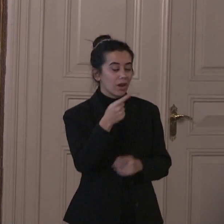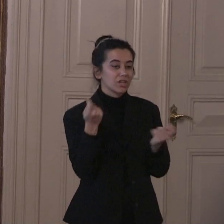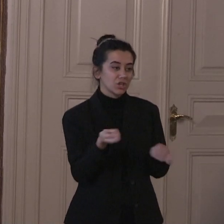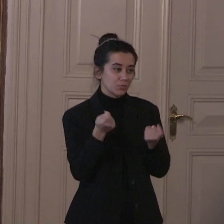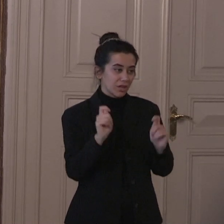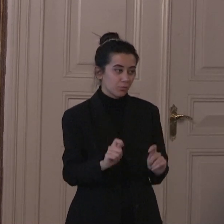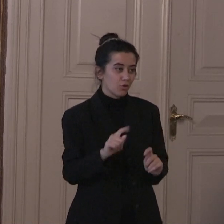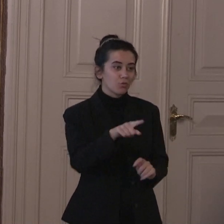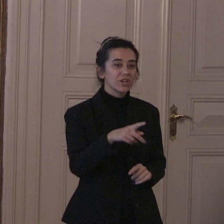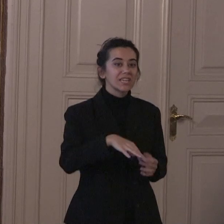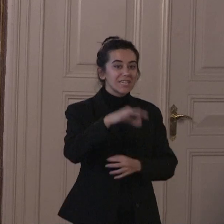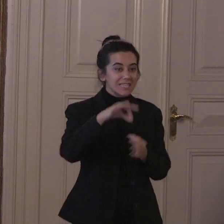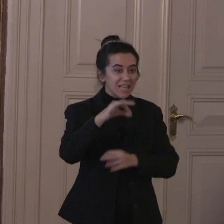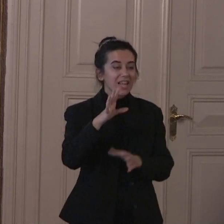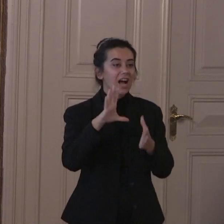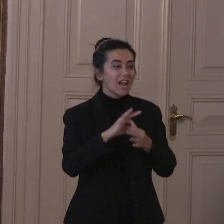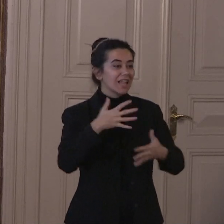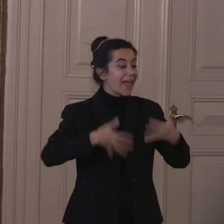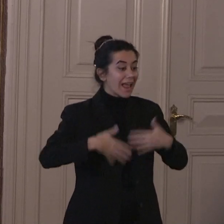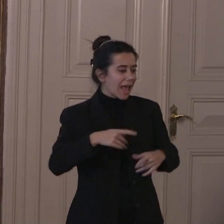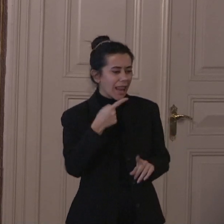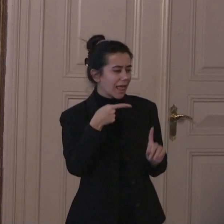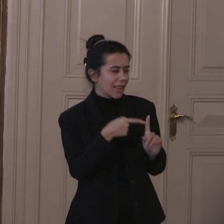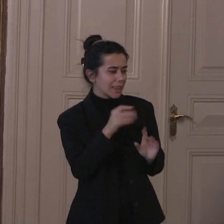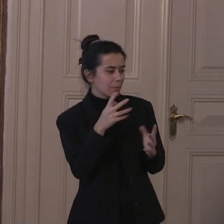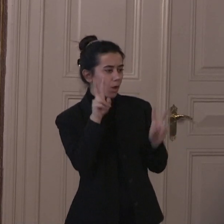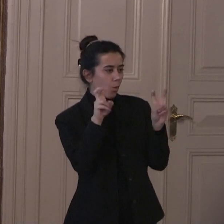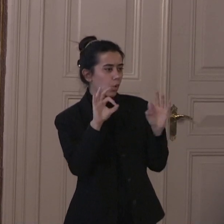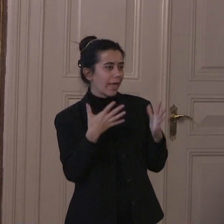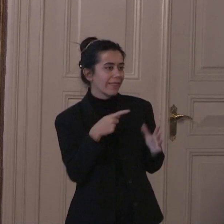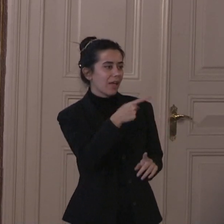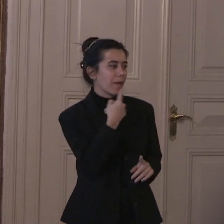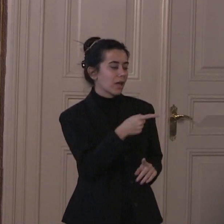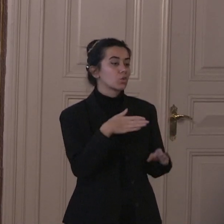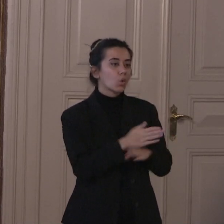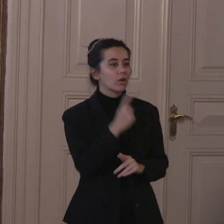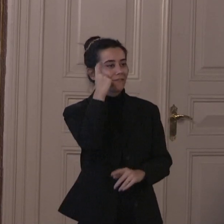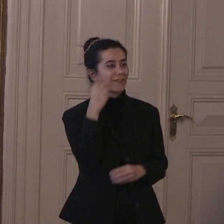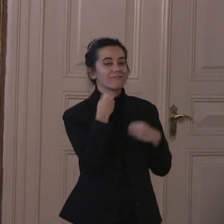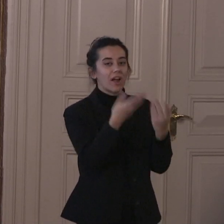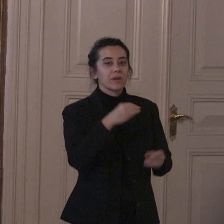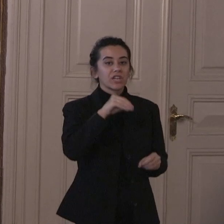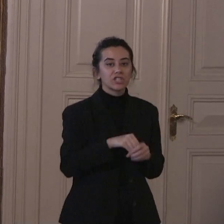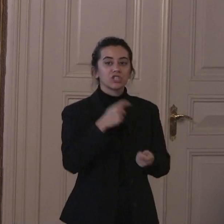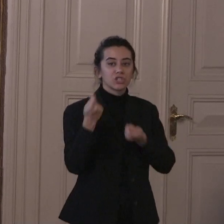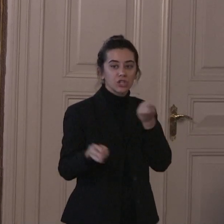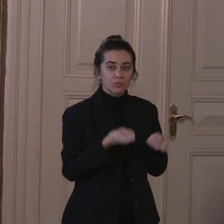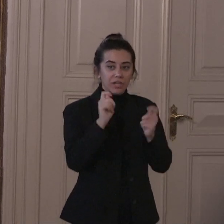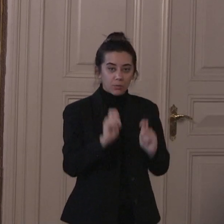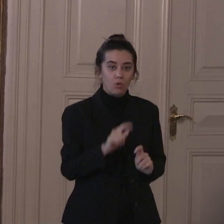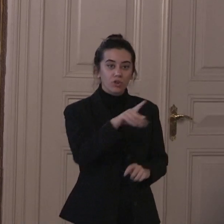Artık insanlara engellilikle ilgili bakış açısını, doğru bakış açısını vermek için çabalıyorum daha çok. Ve İstanbul